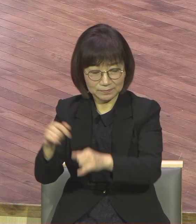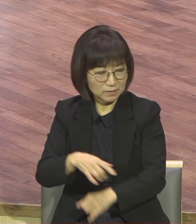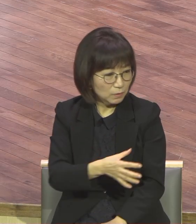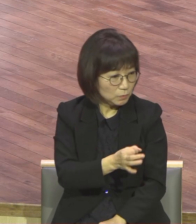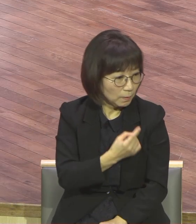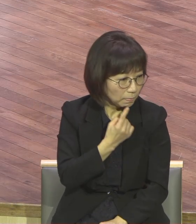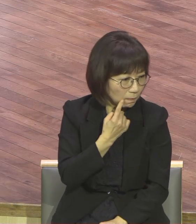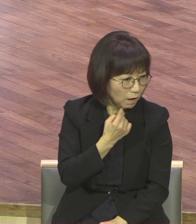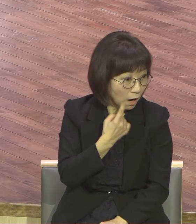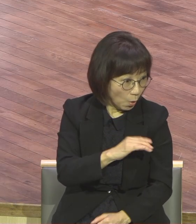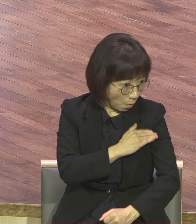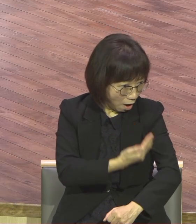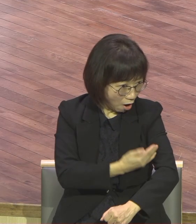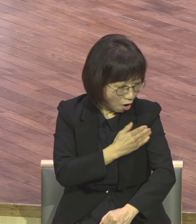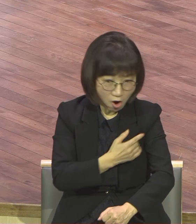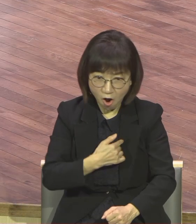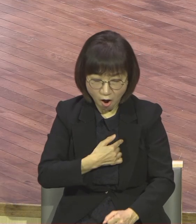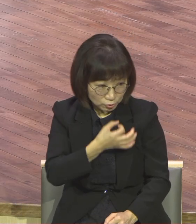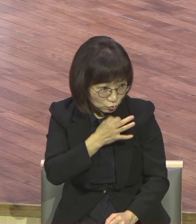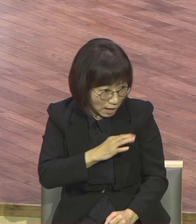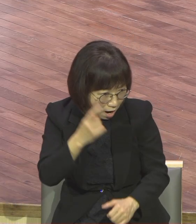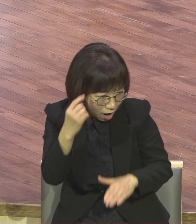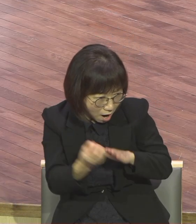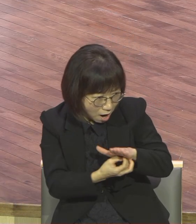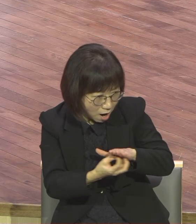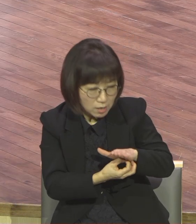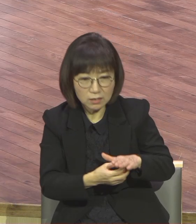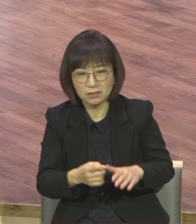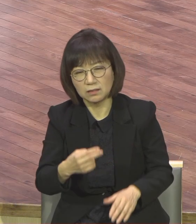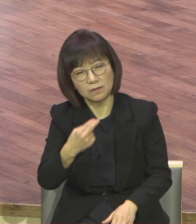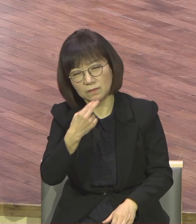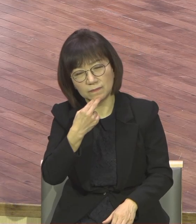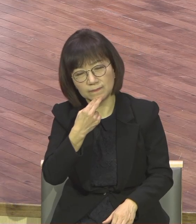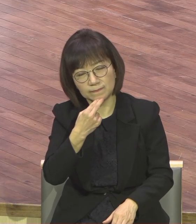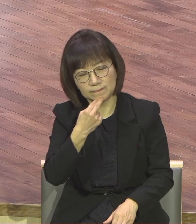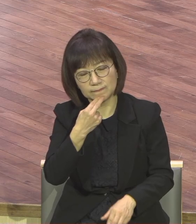앞에, 내 유익 앞에 비굴하게 놀지 않지요.